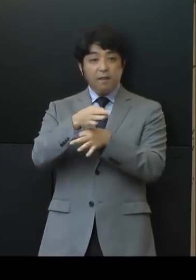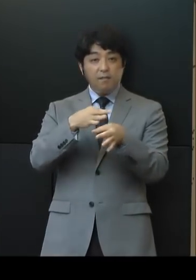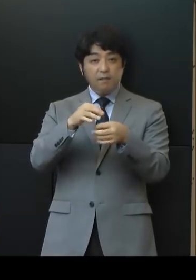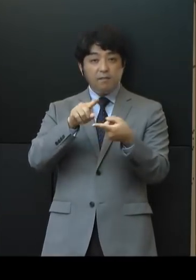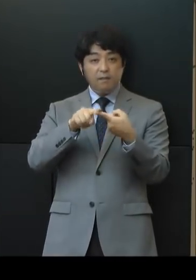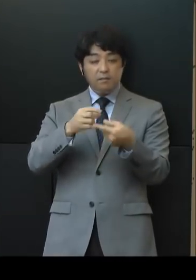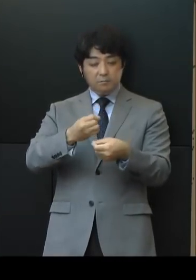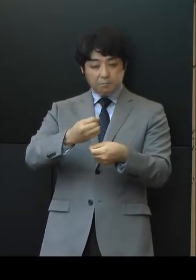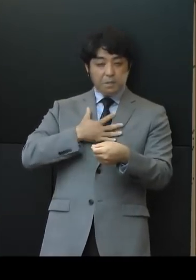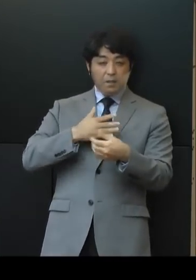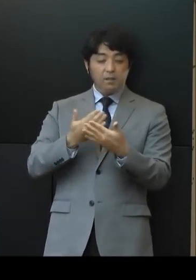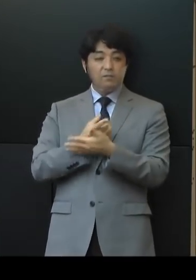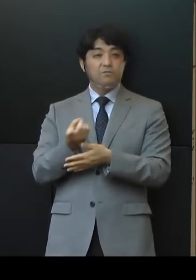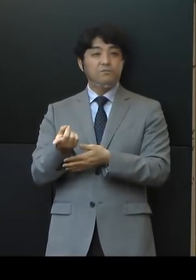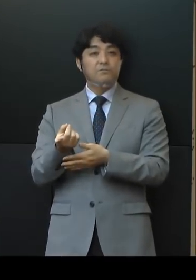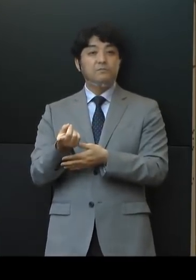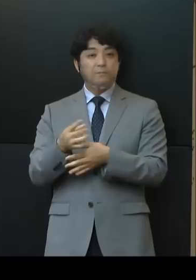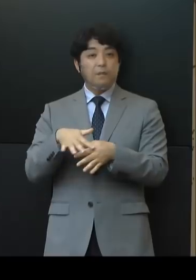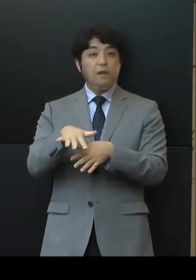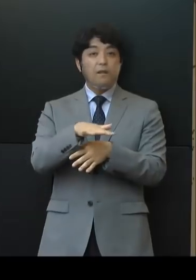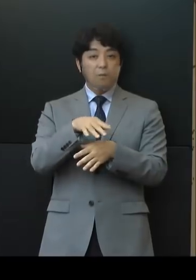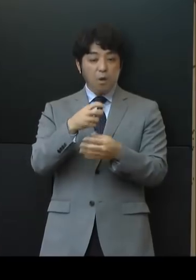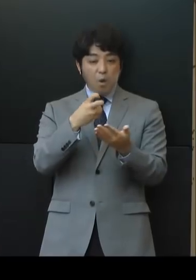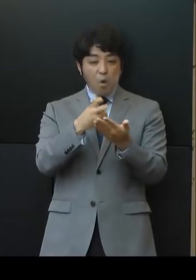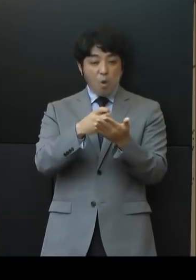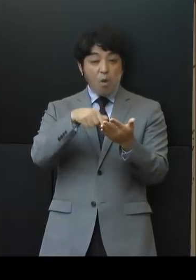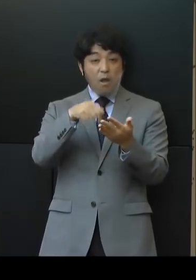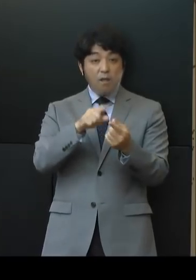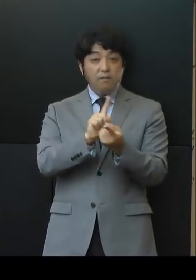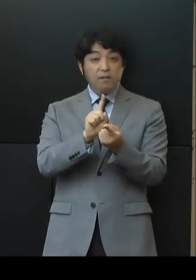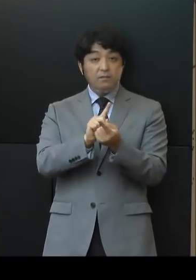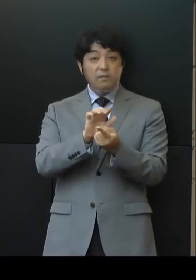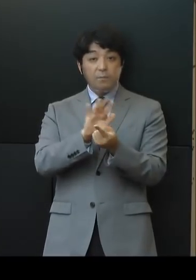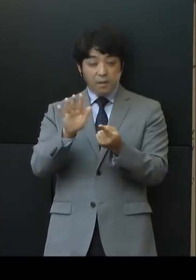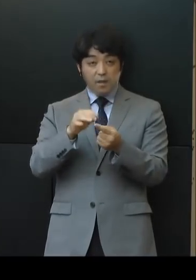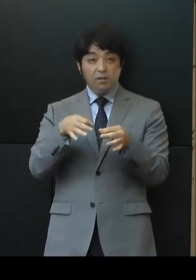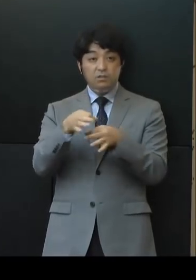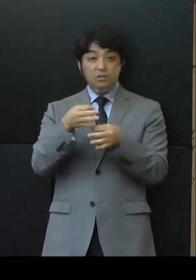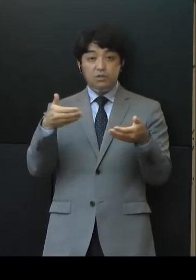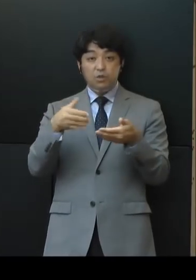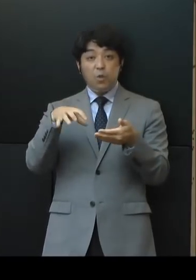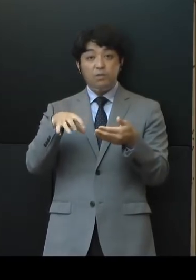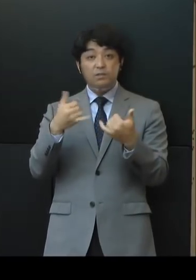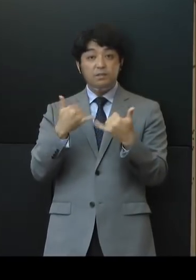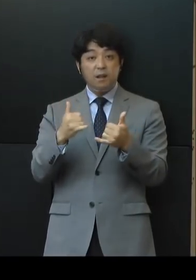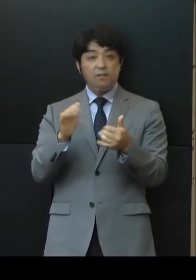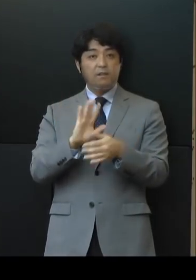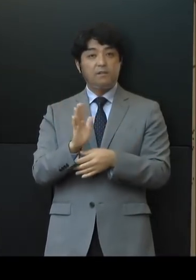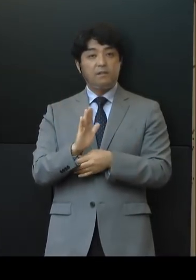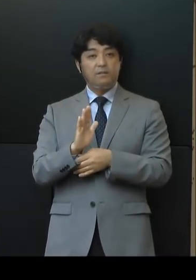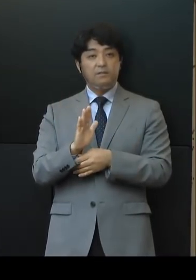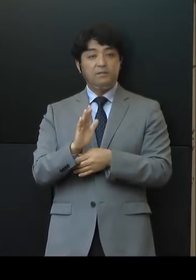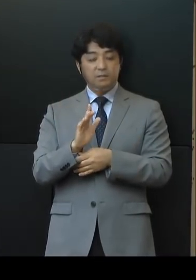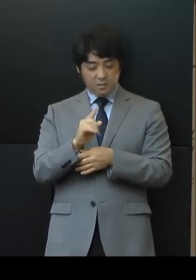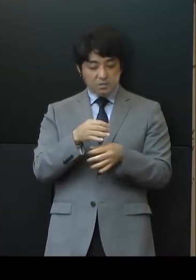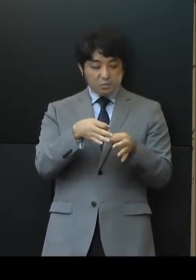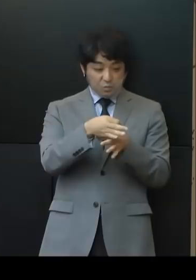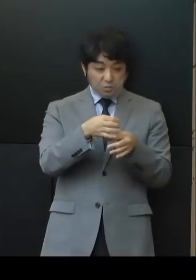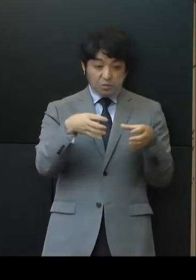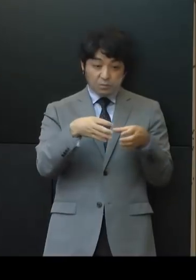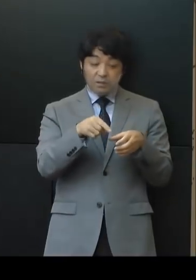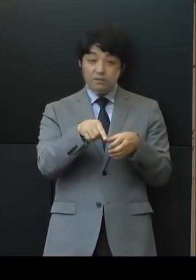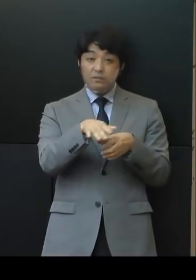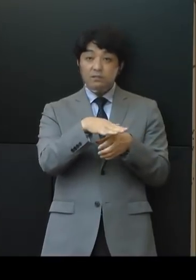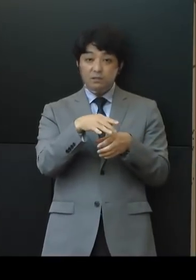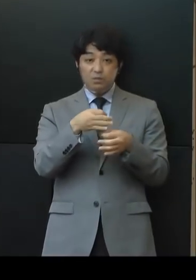ち、これも特措法に基づく協力要請対象事業者とはならない小売業等で売上が